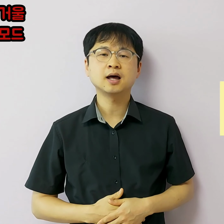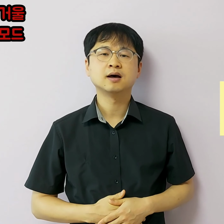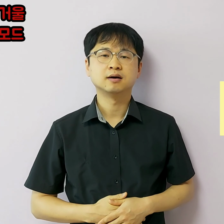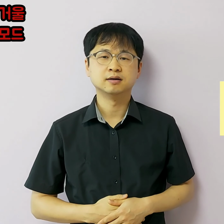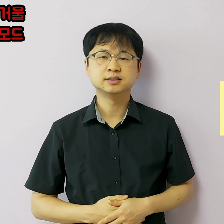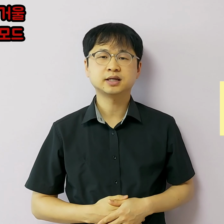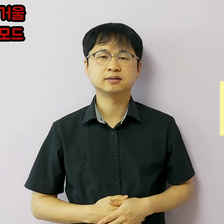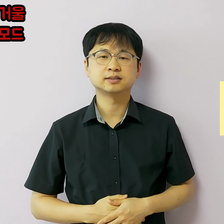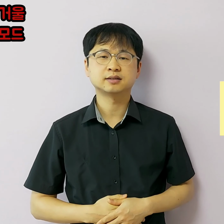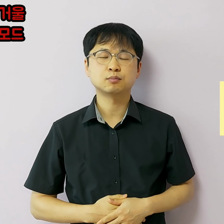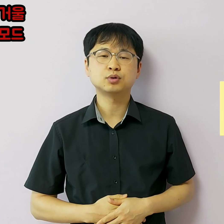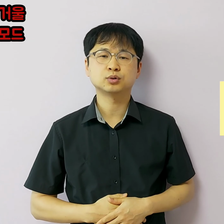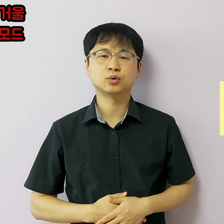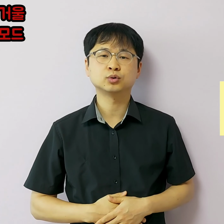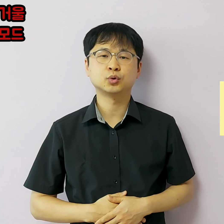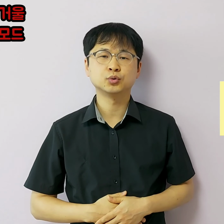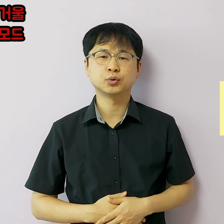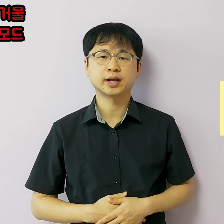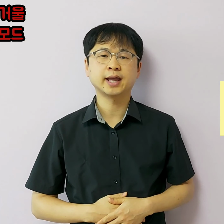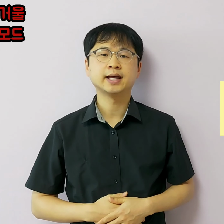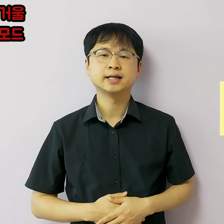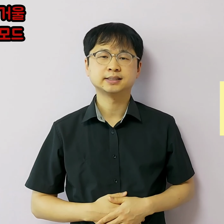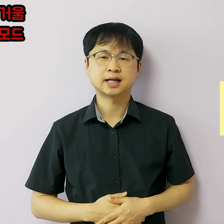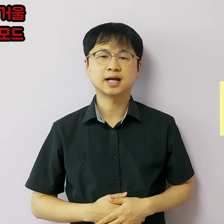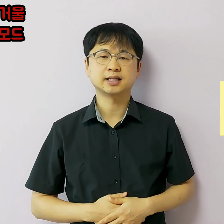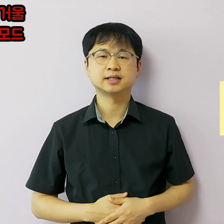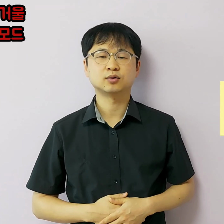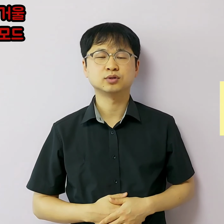누구에게나 언제 어디서나 불러도 좋은 노래 사랑에 대해서